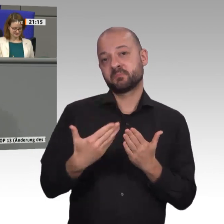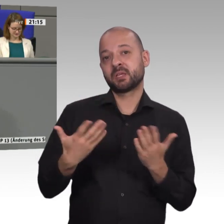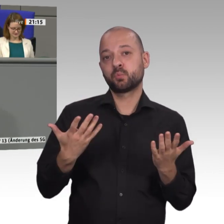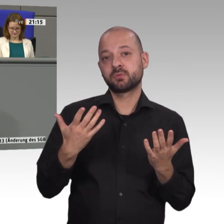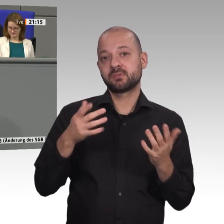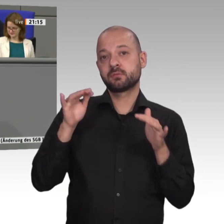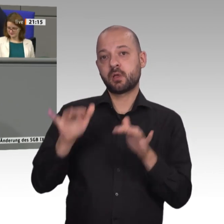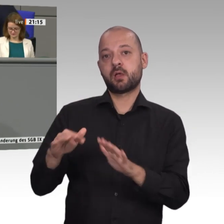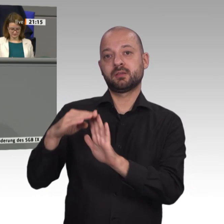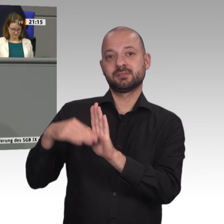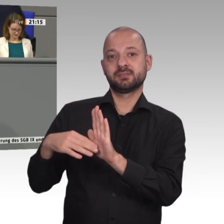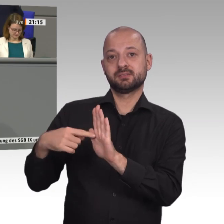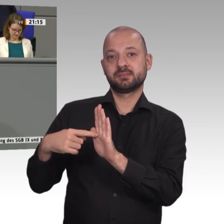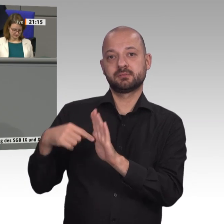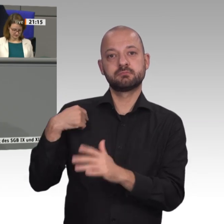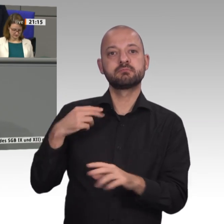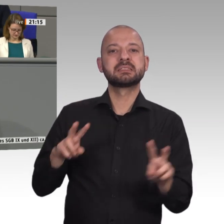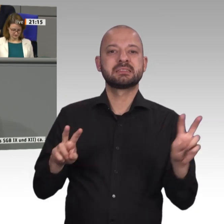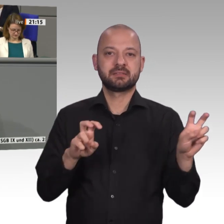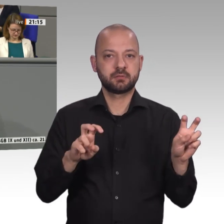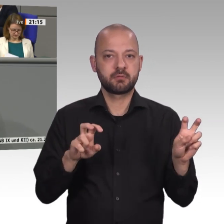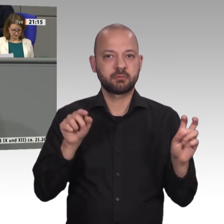von 6% auf 5%.